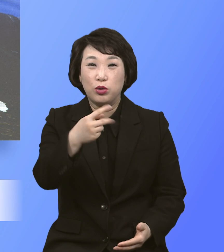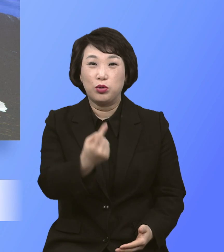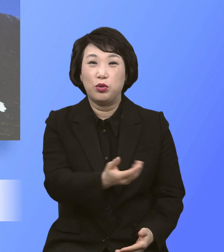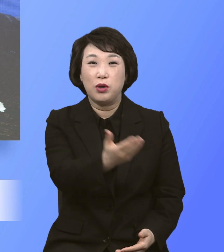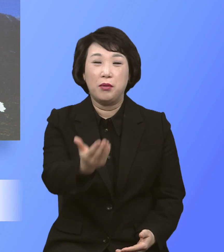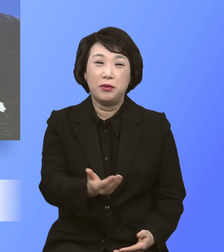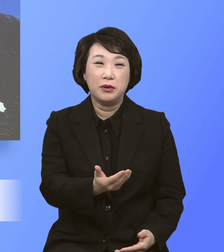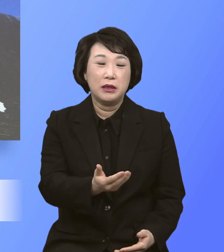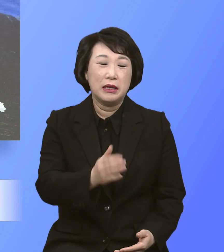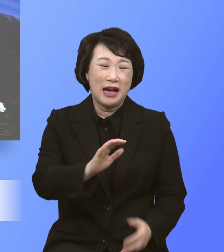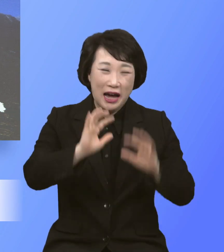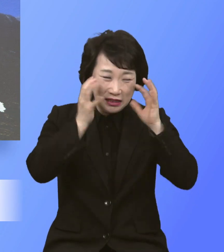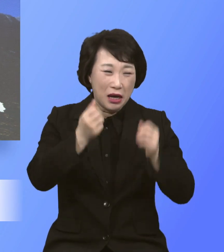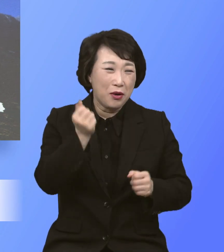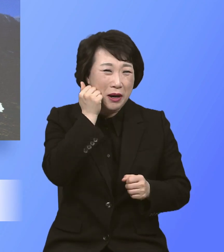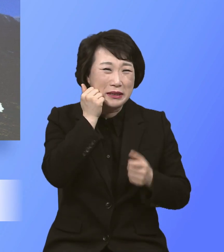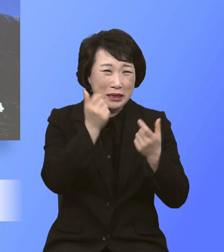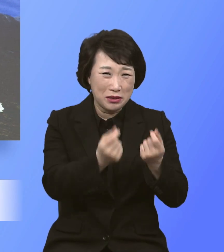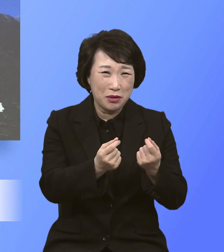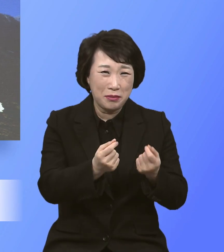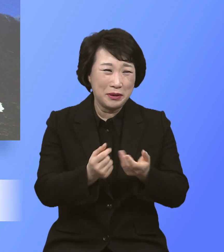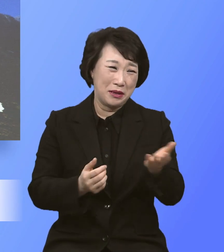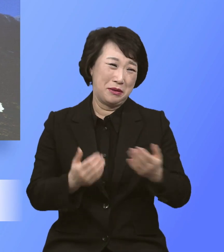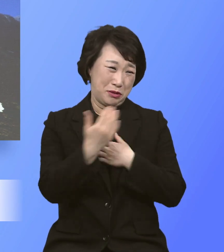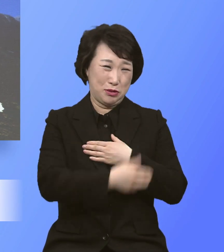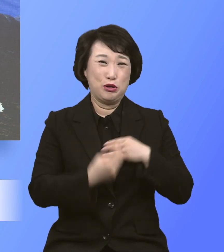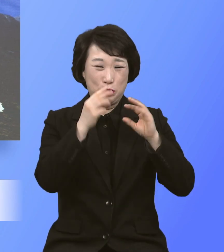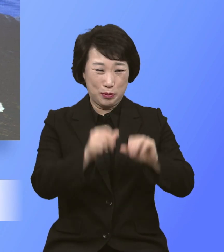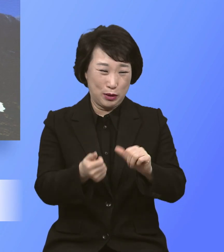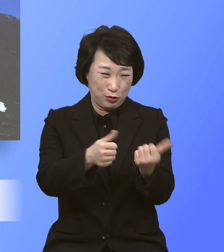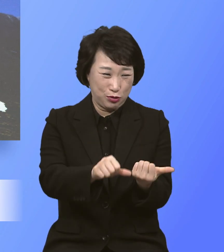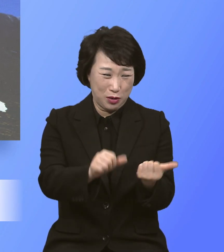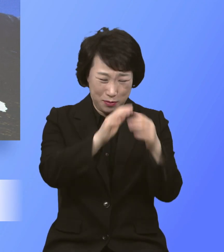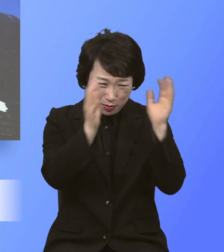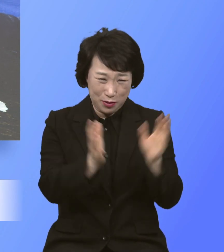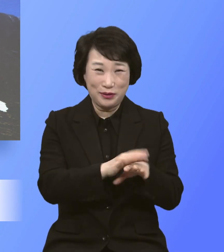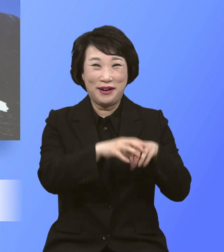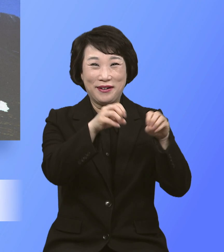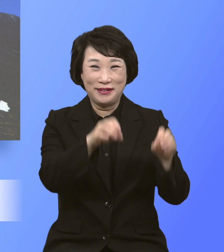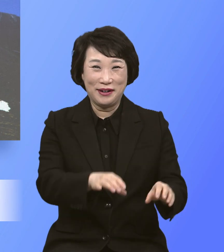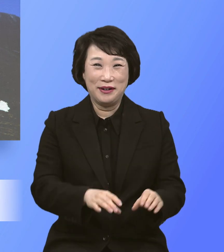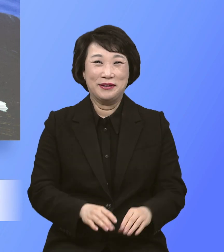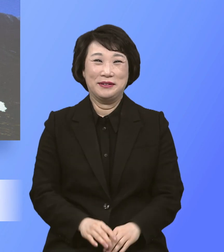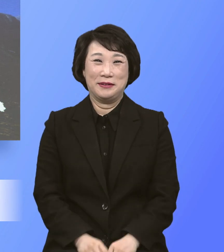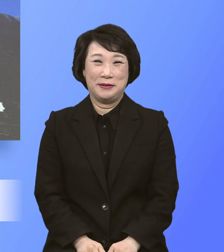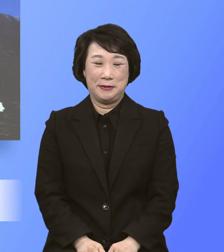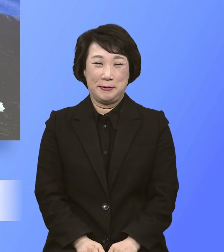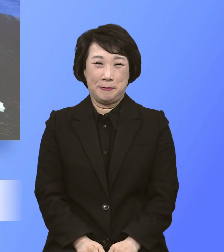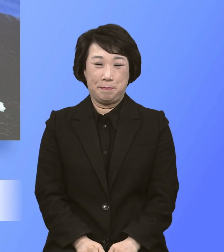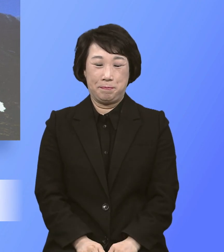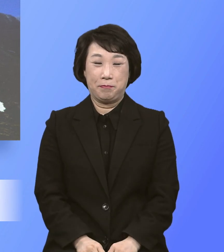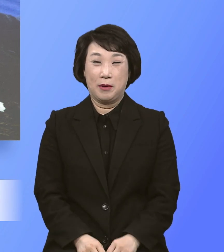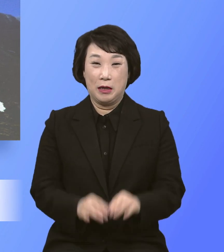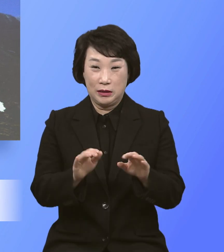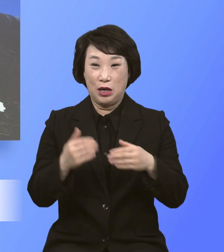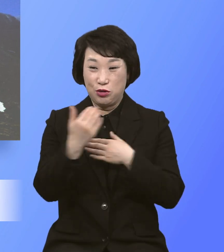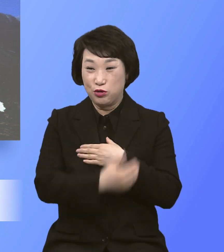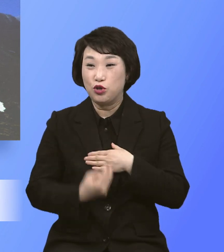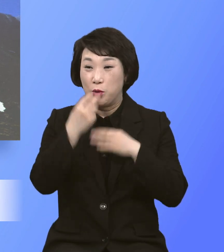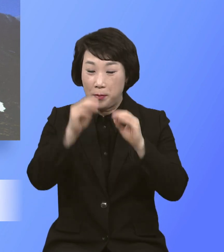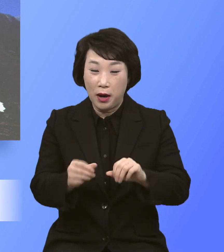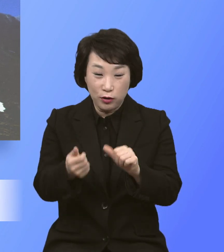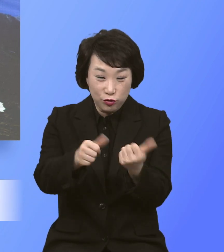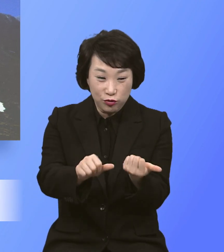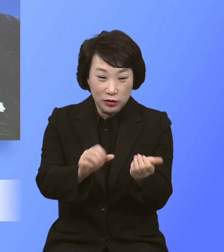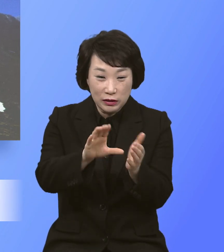또 못한 거, 육신 끝나는 날 다 무효지 않냐 이 말이에요. 그러나 육신이 끝나는 날